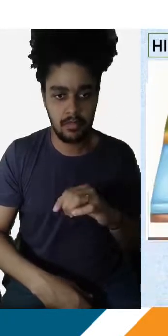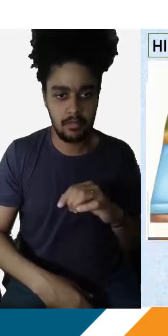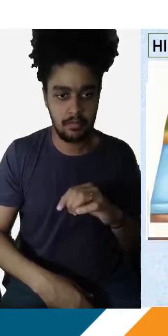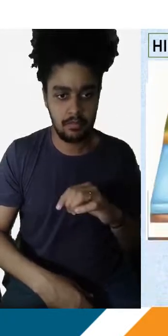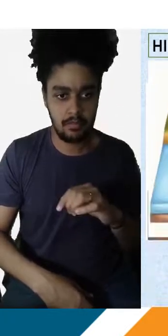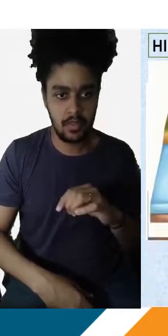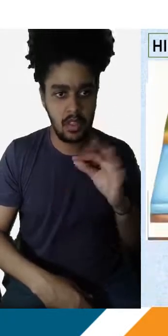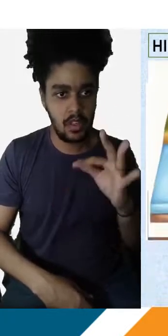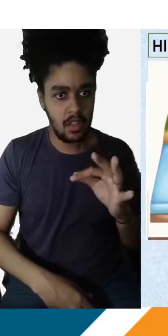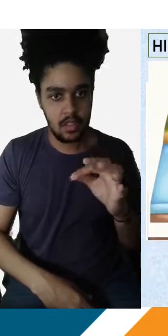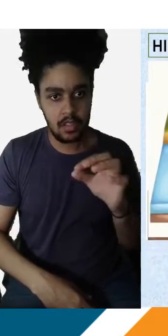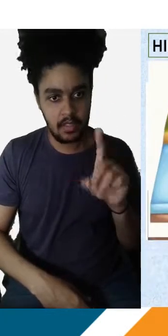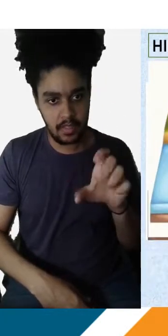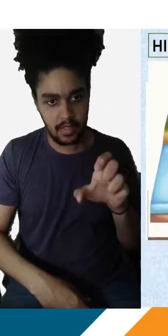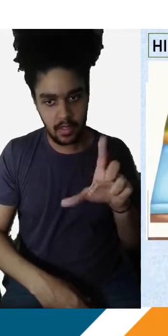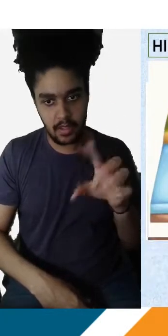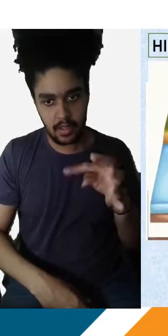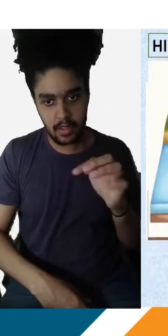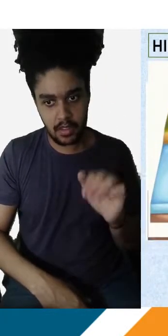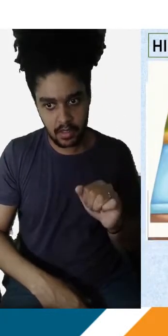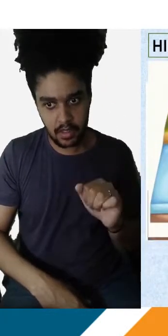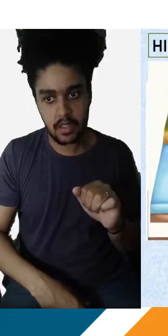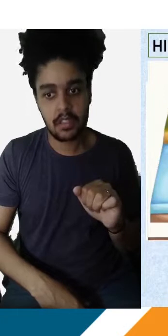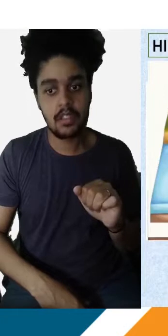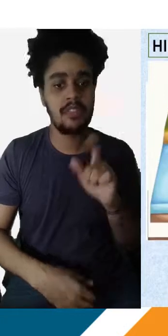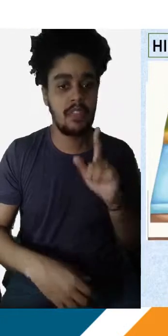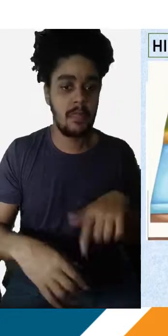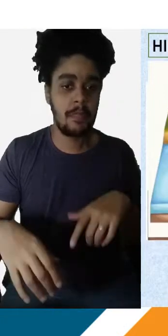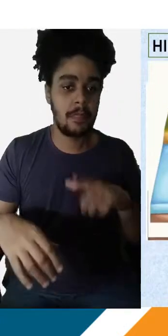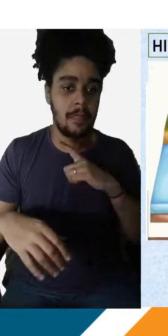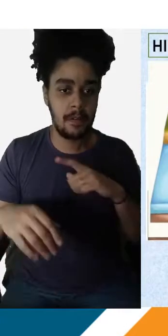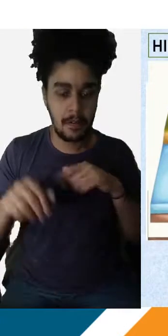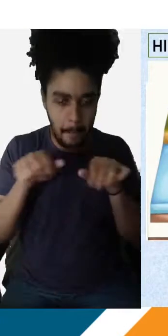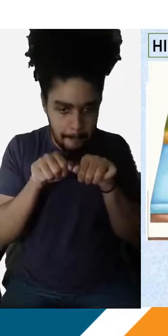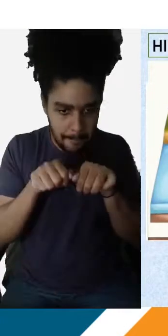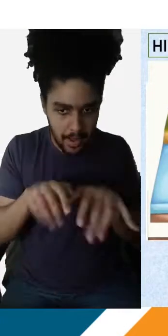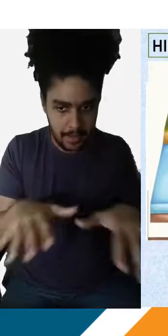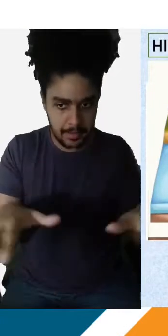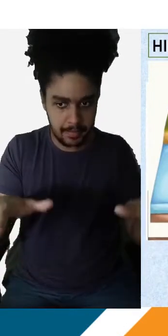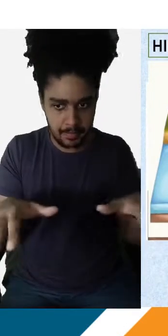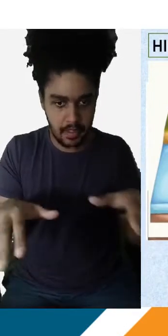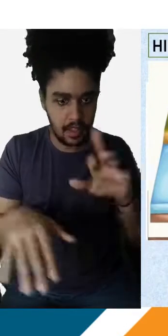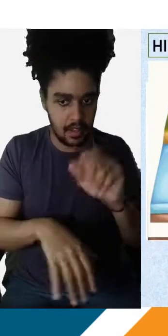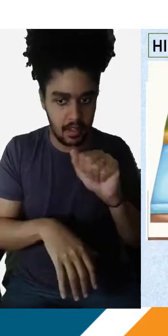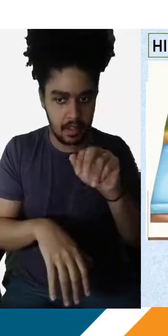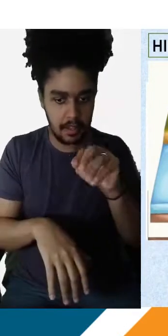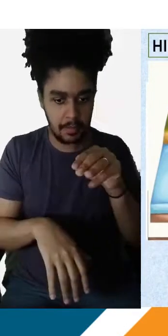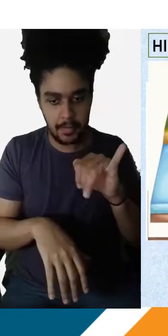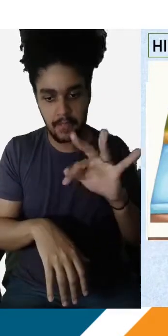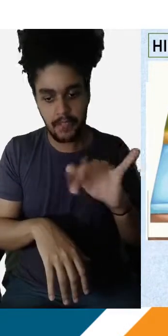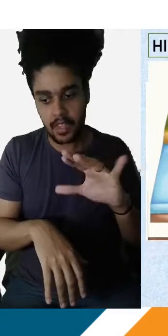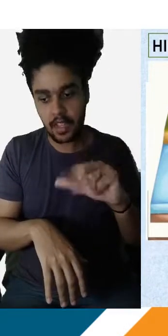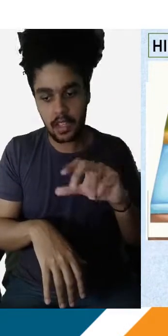Já a foz em delta, ela é constituída justamente por ramificações